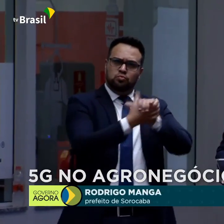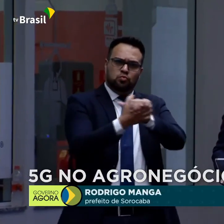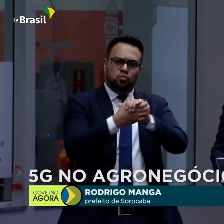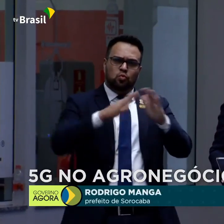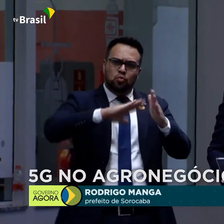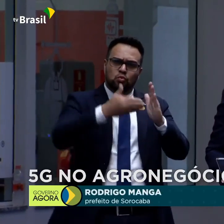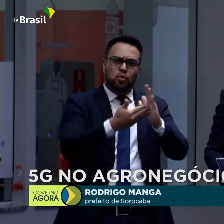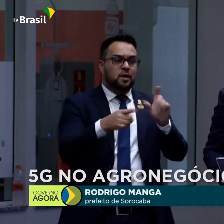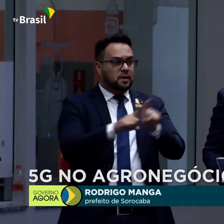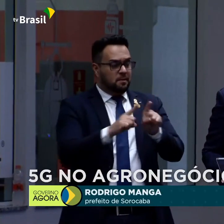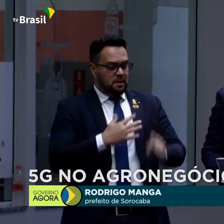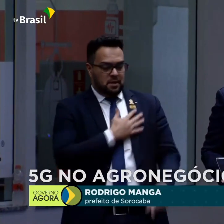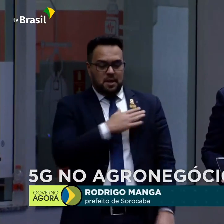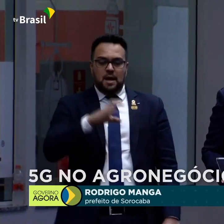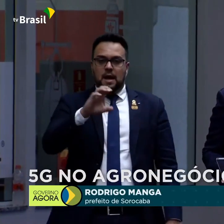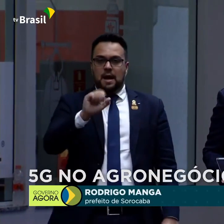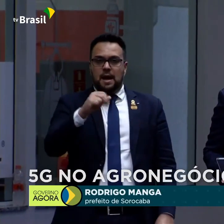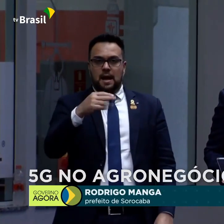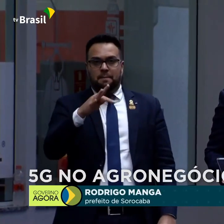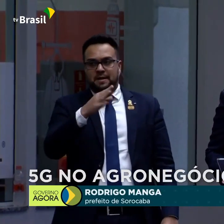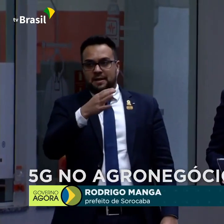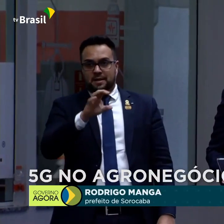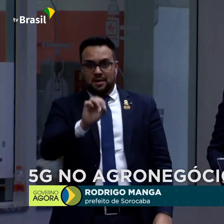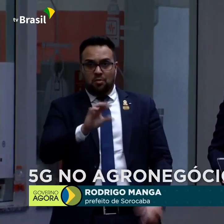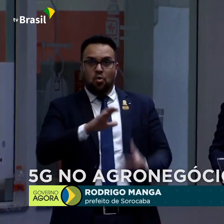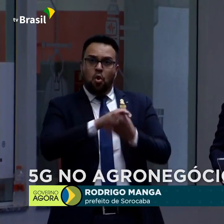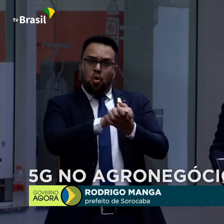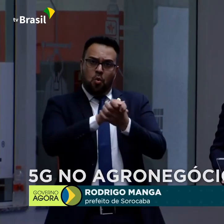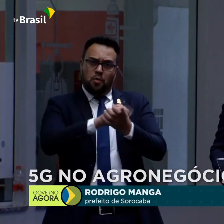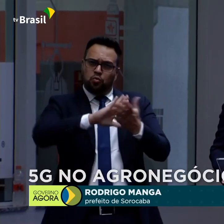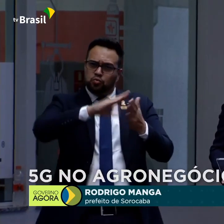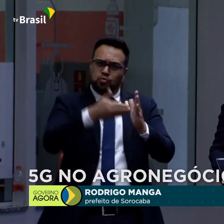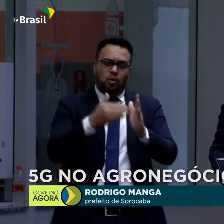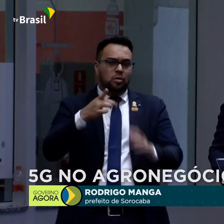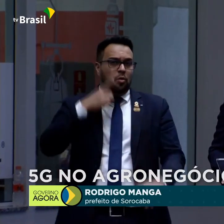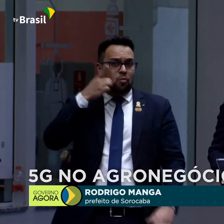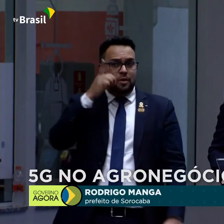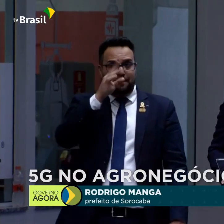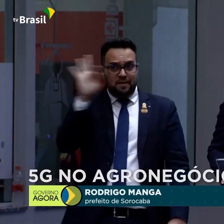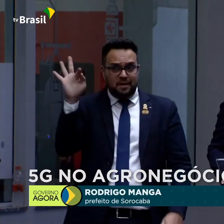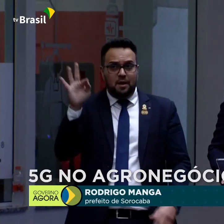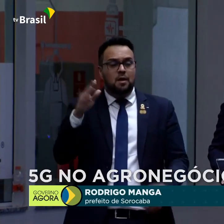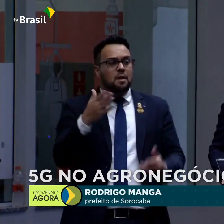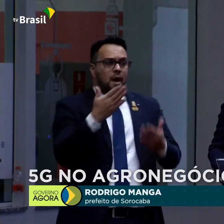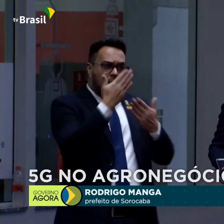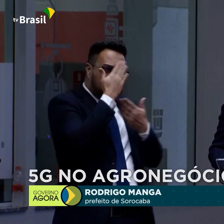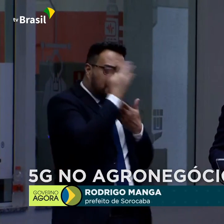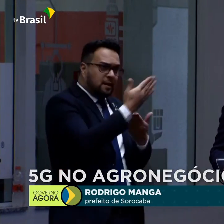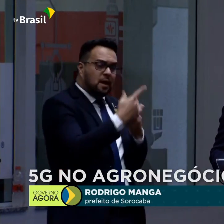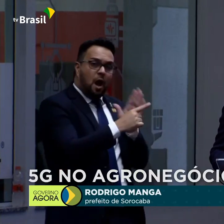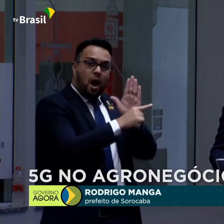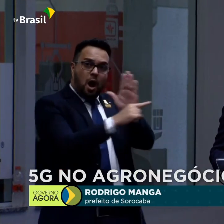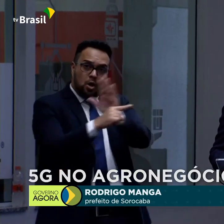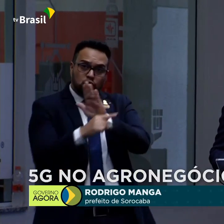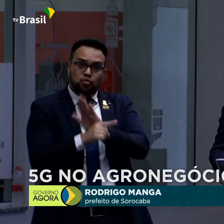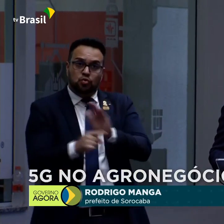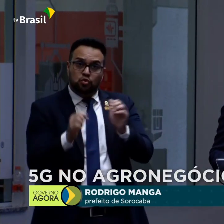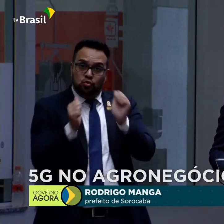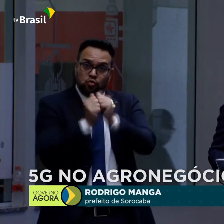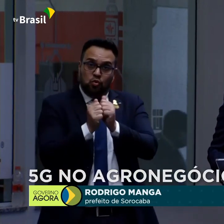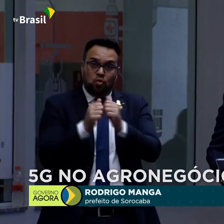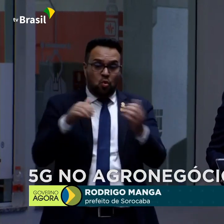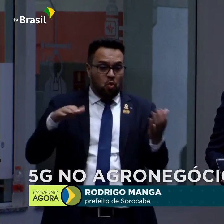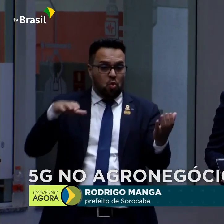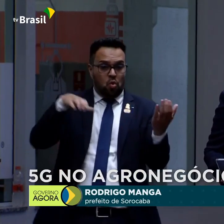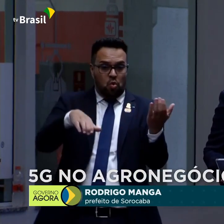do capitão Derrite, eu cumprimento todos os deputados federais e agradeço os senhores pela ajuda que estão dando junto no Congresso,